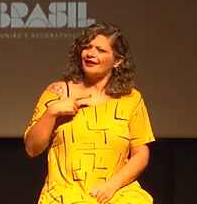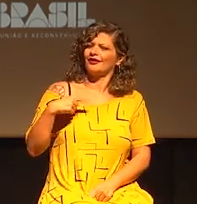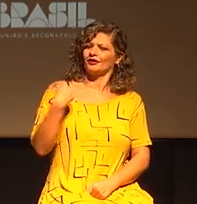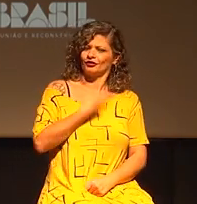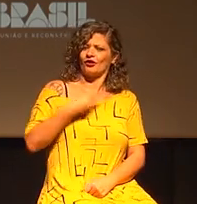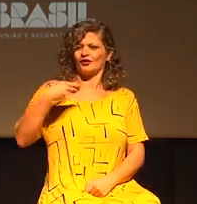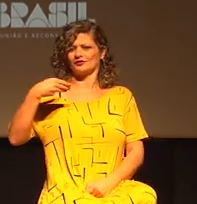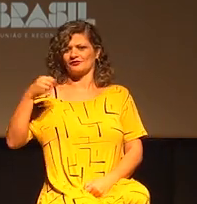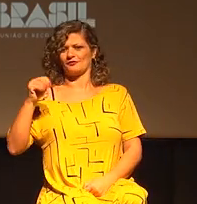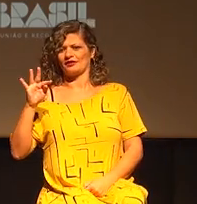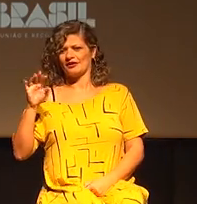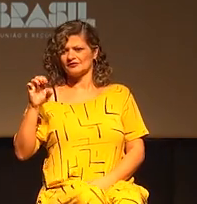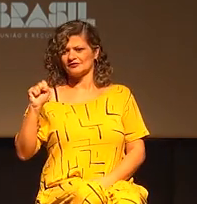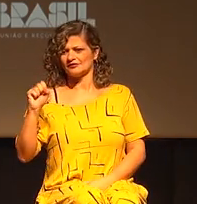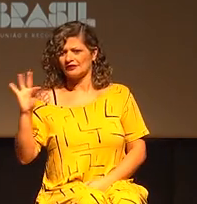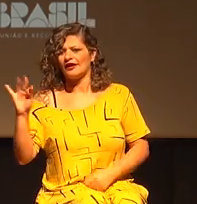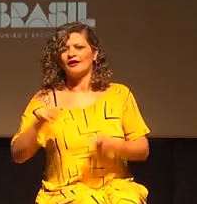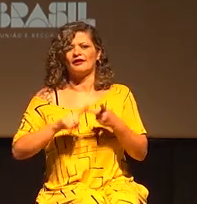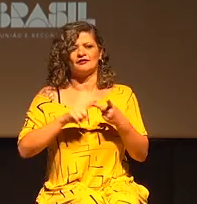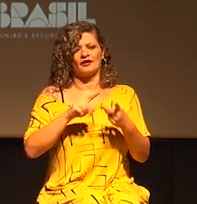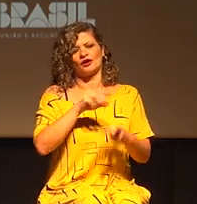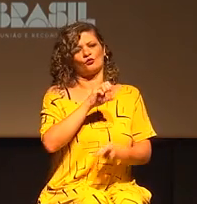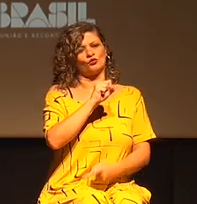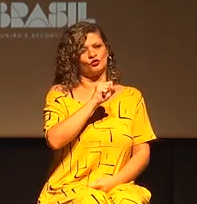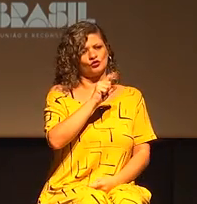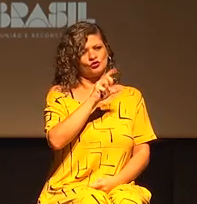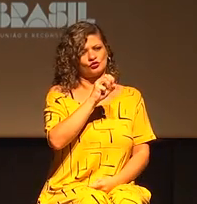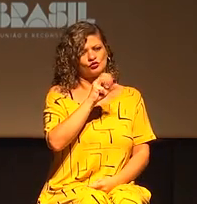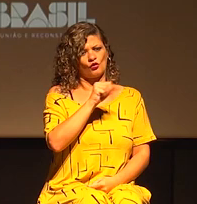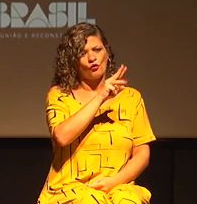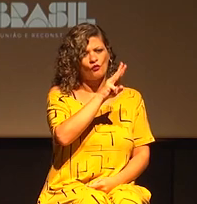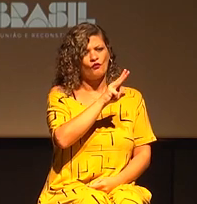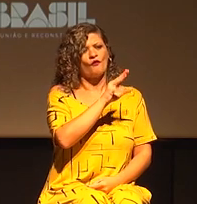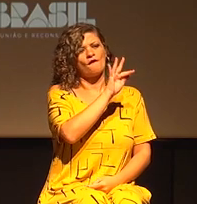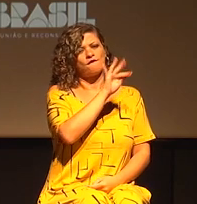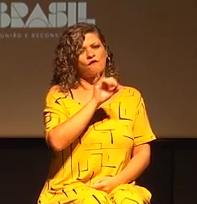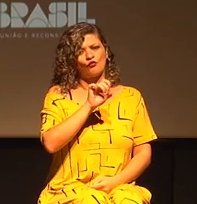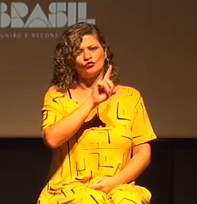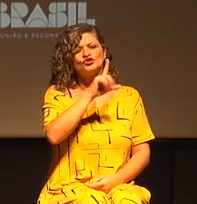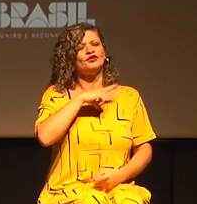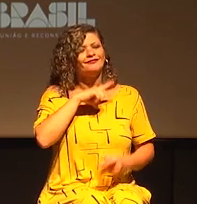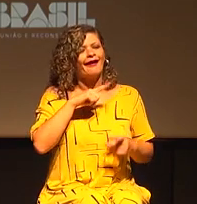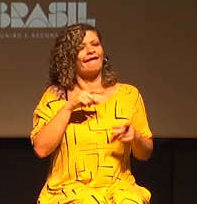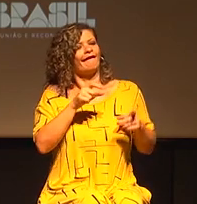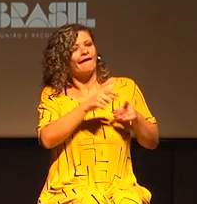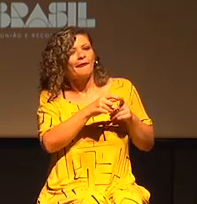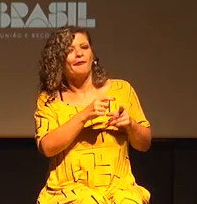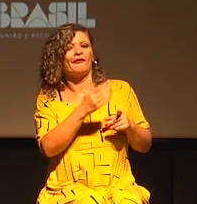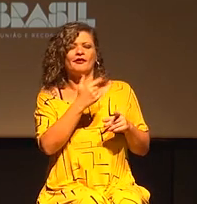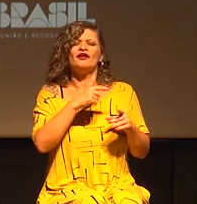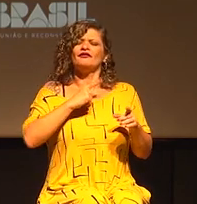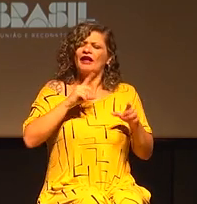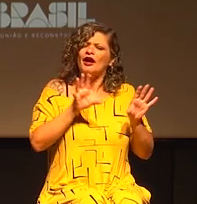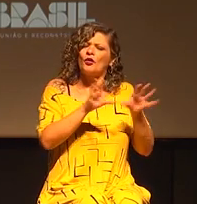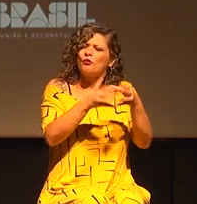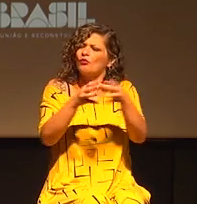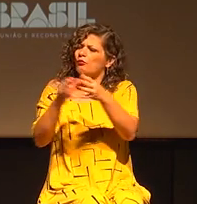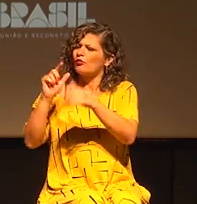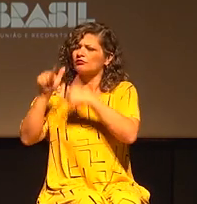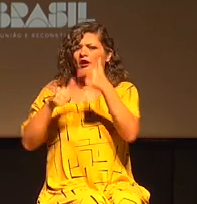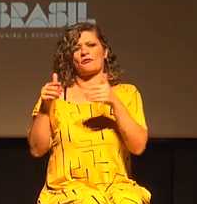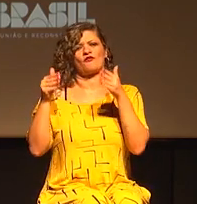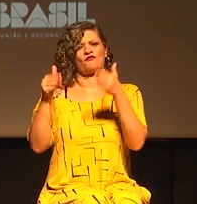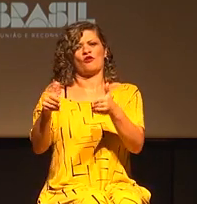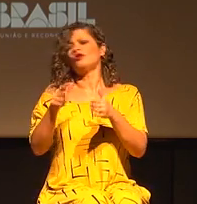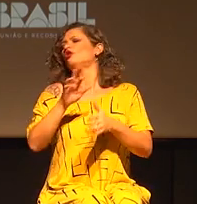gastromotiva a gente o Slow food tem a quebrada alimentada tem um monte de grupo que que trabalha com isso não é não